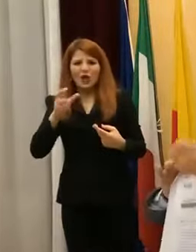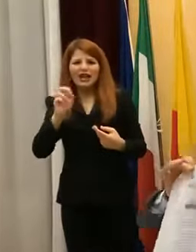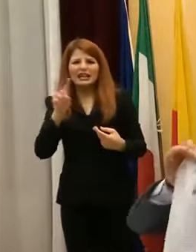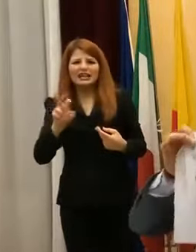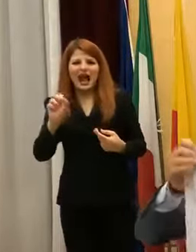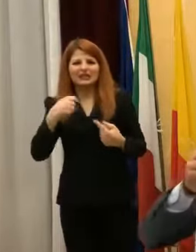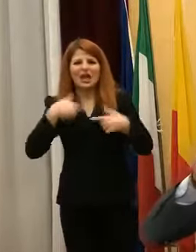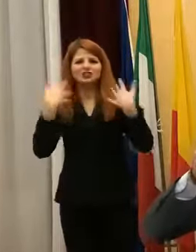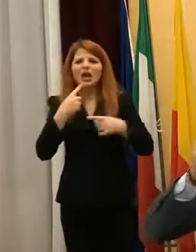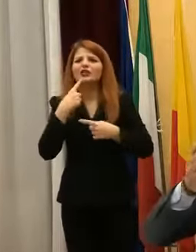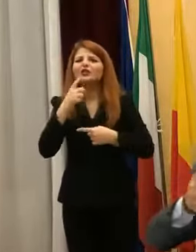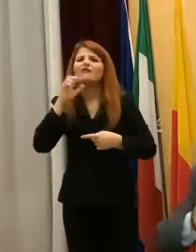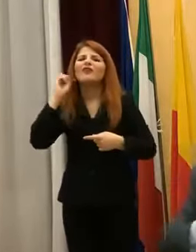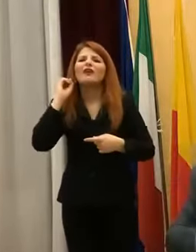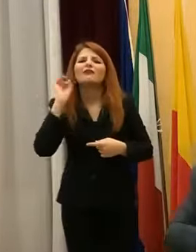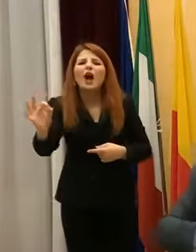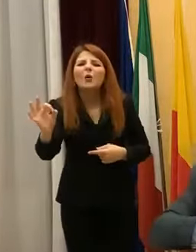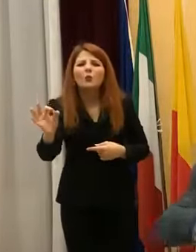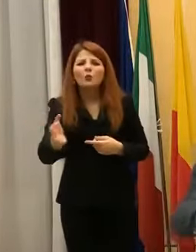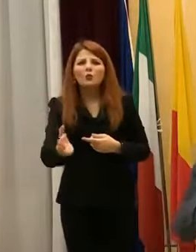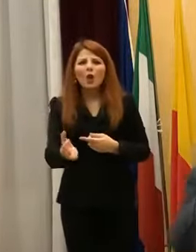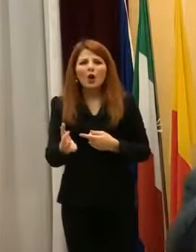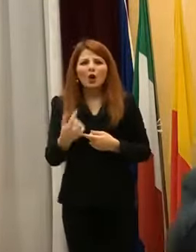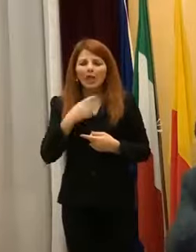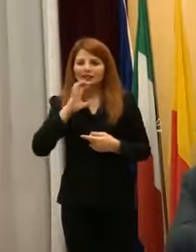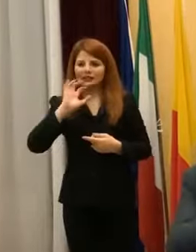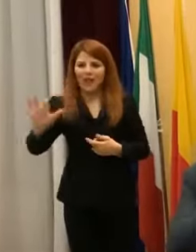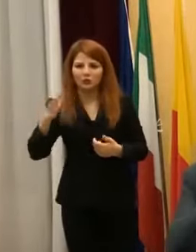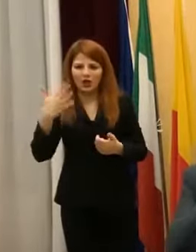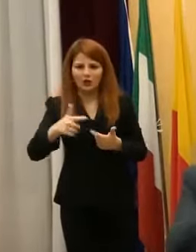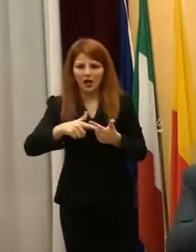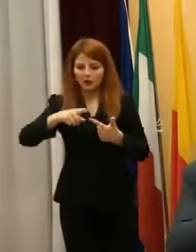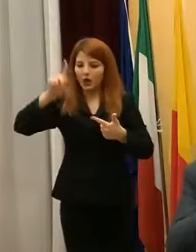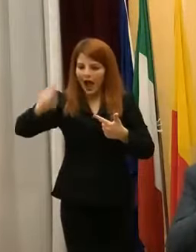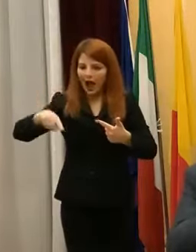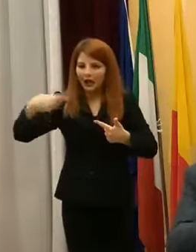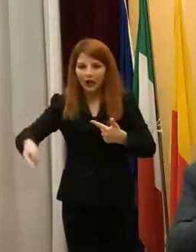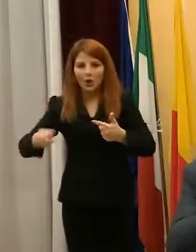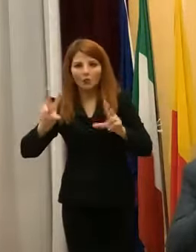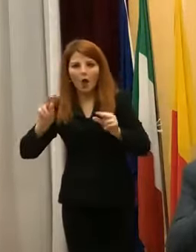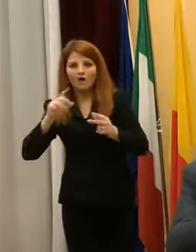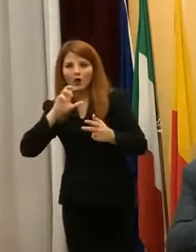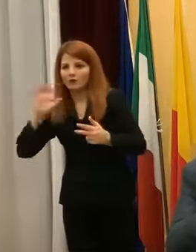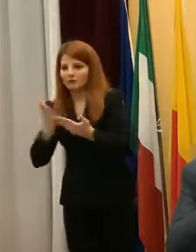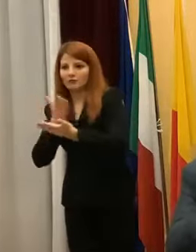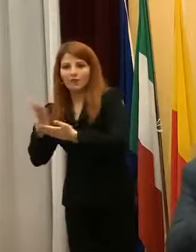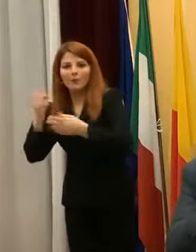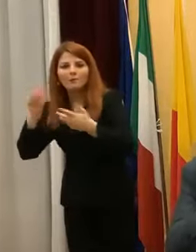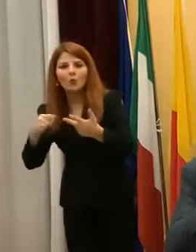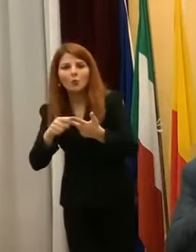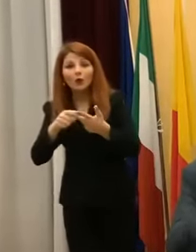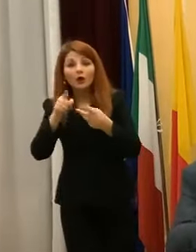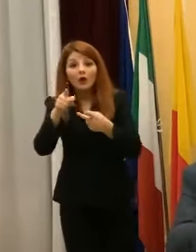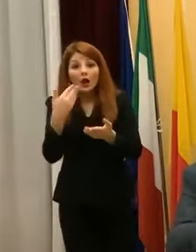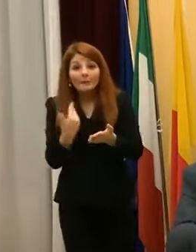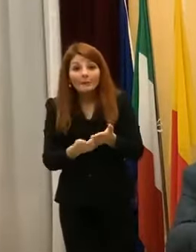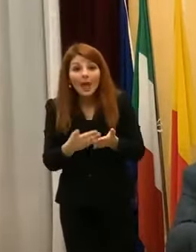sto denunciando. Ti permetti di mutuare queste frasi in una lettera indirizzata a un